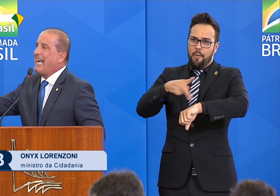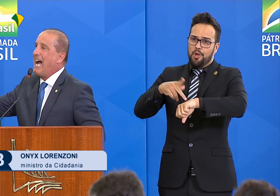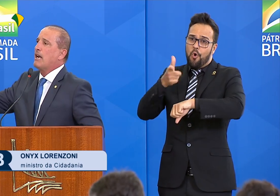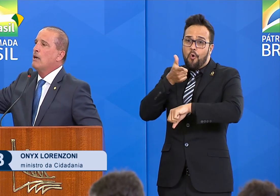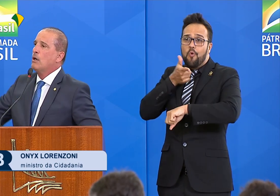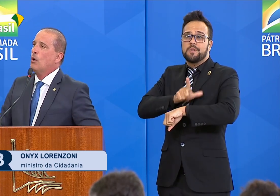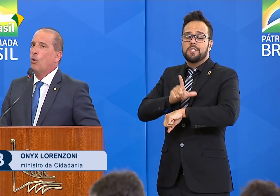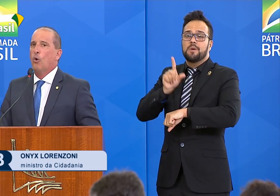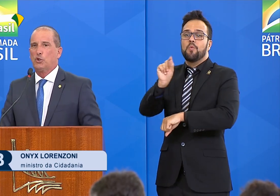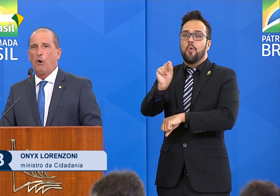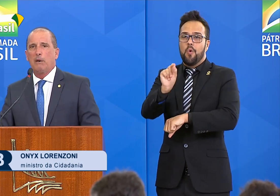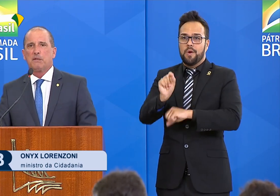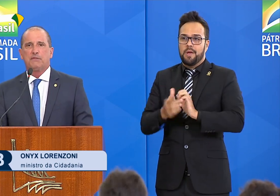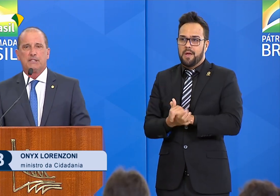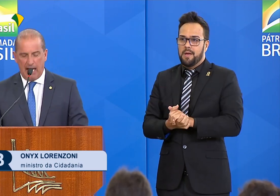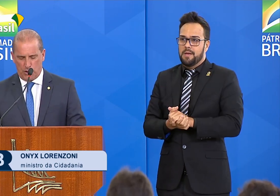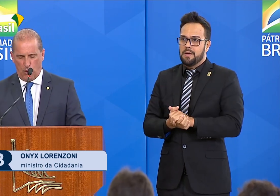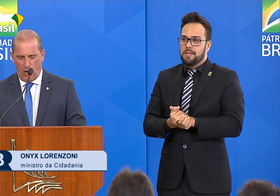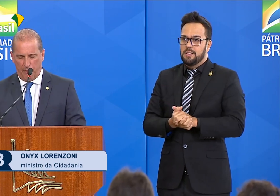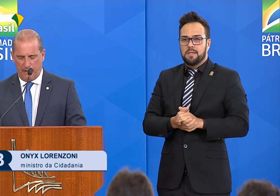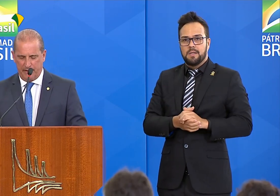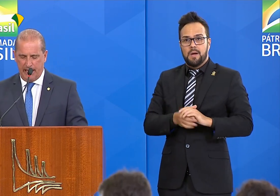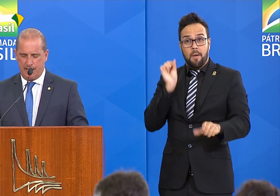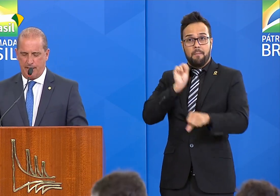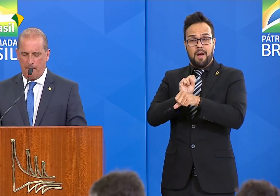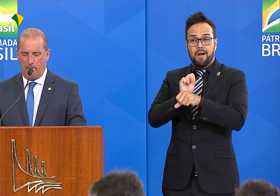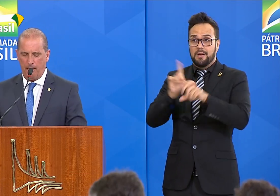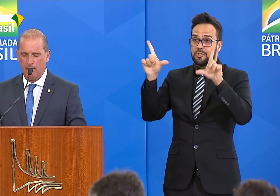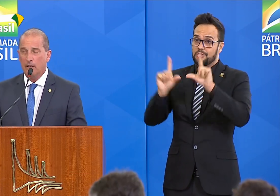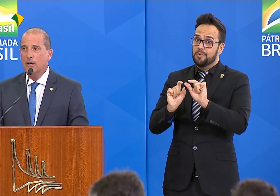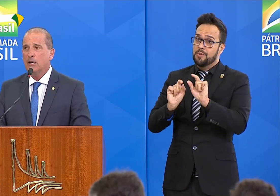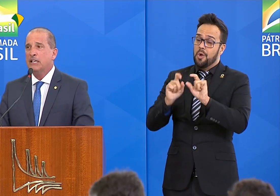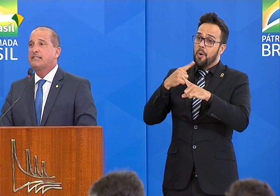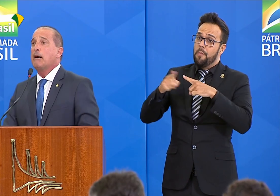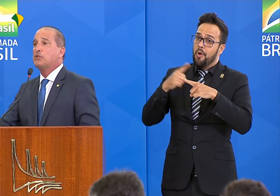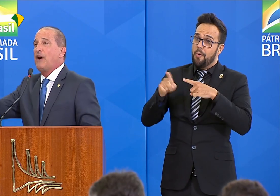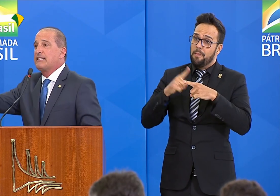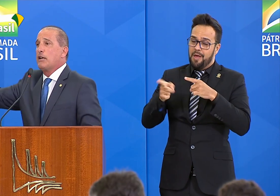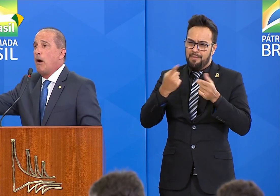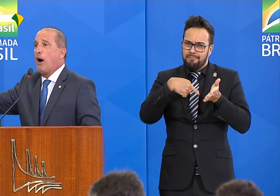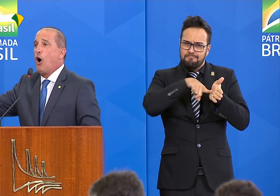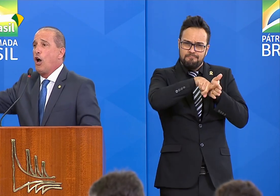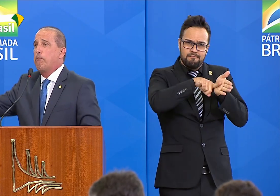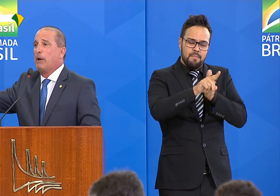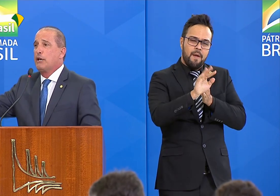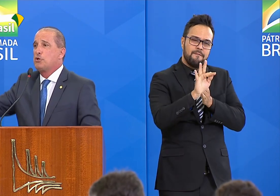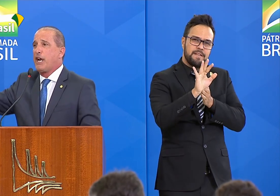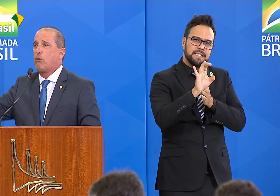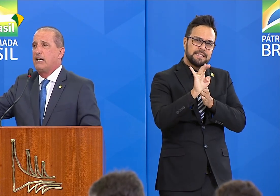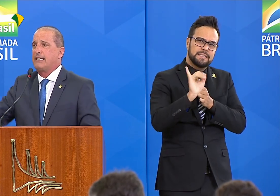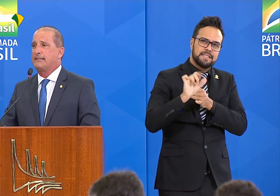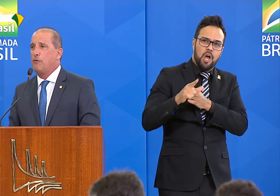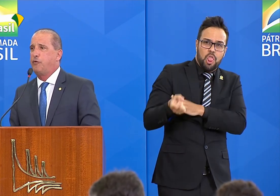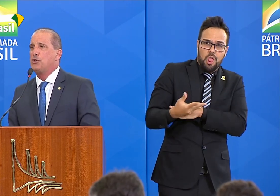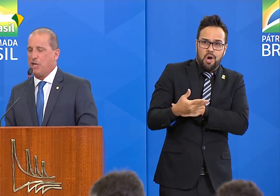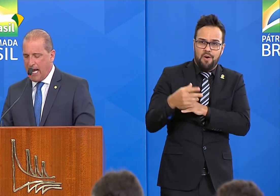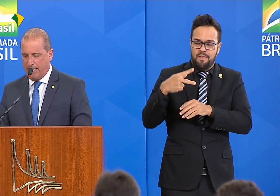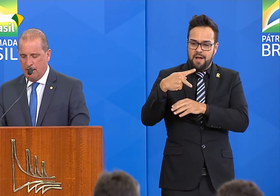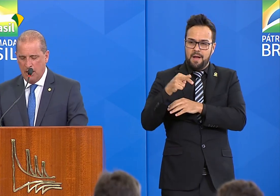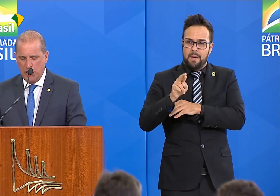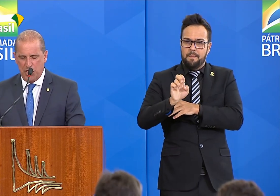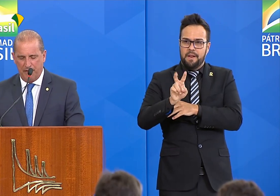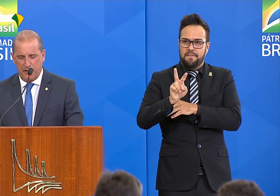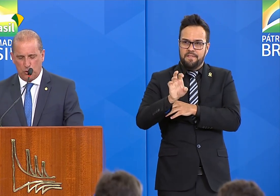brecar os problemas fiscais com a nova Previdência, estamos fazendo o maior plano de regularização